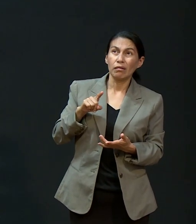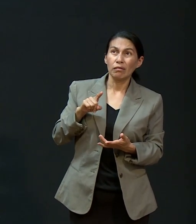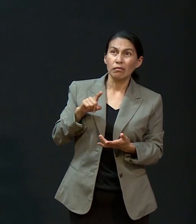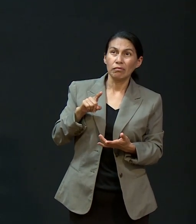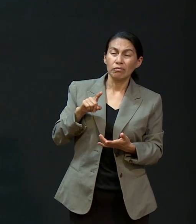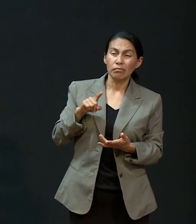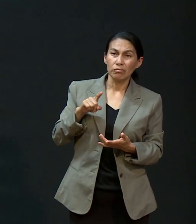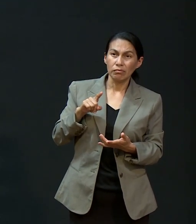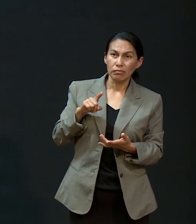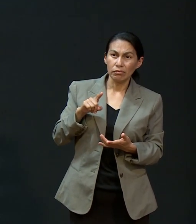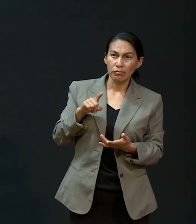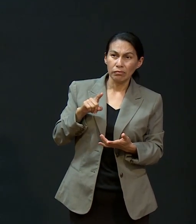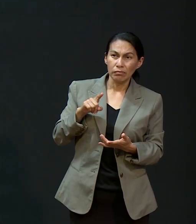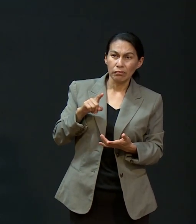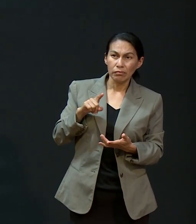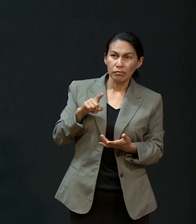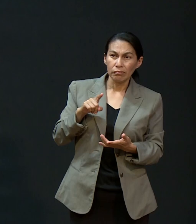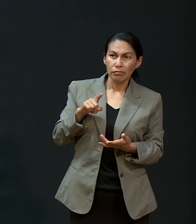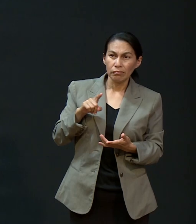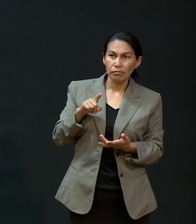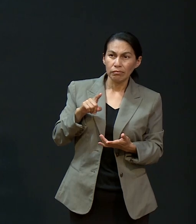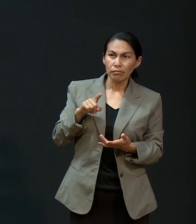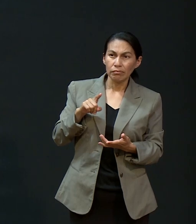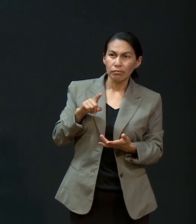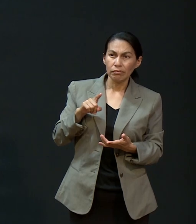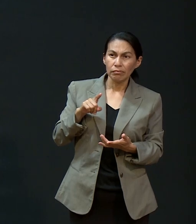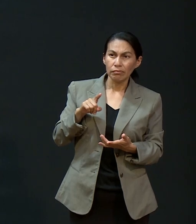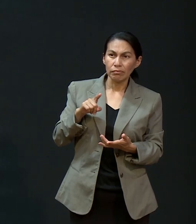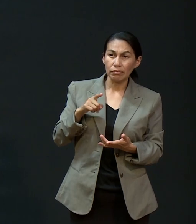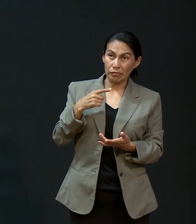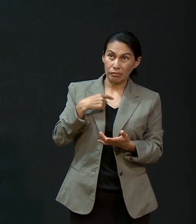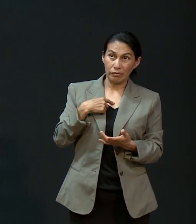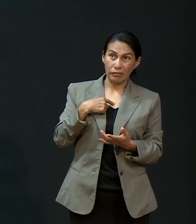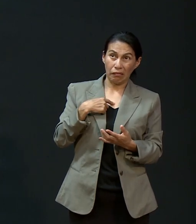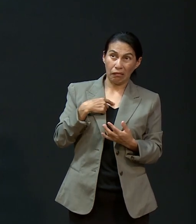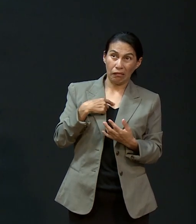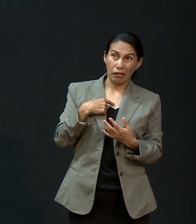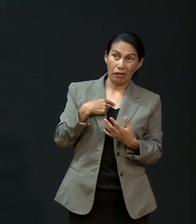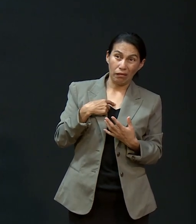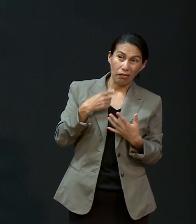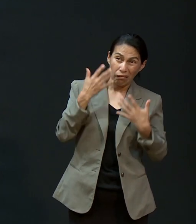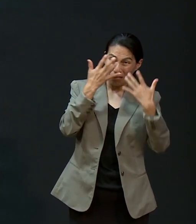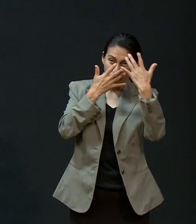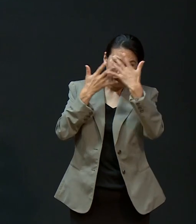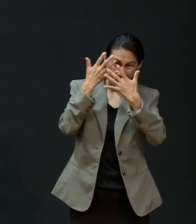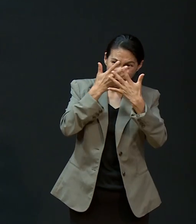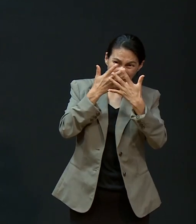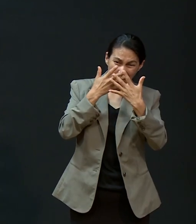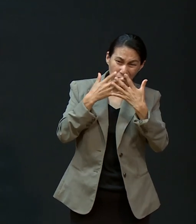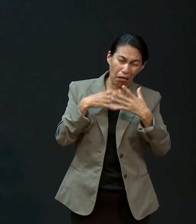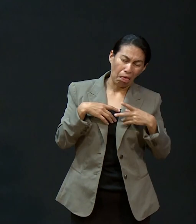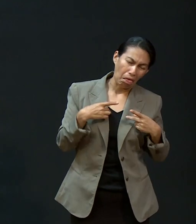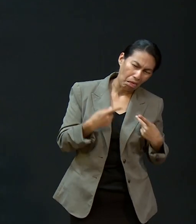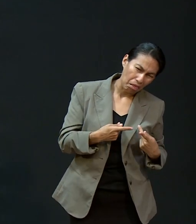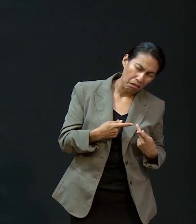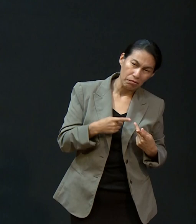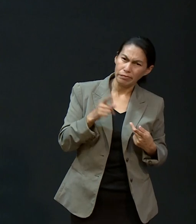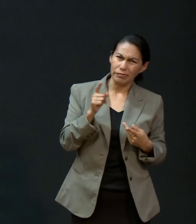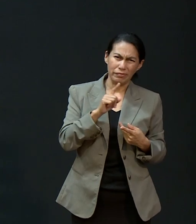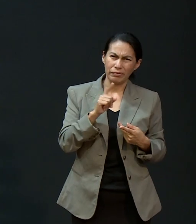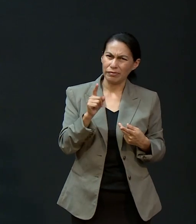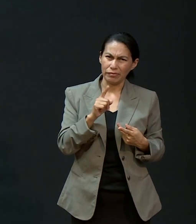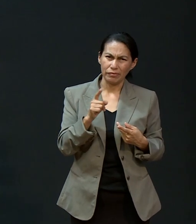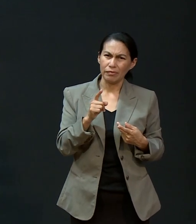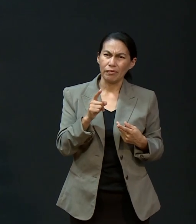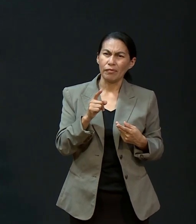quebrantarnos y confundirnos. No,